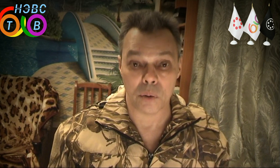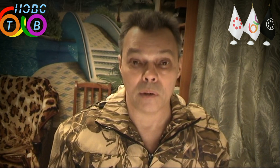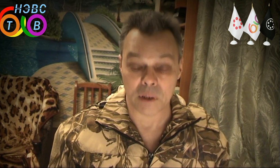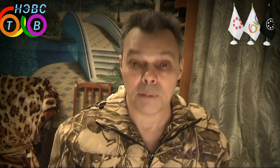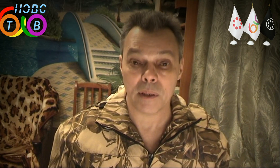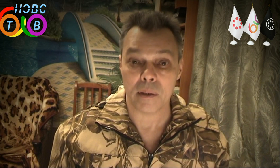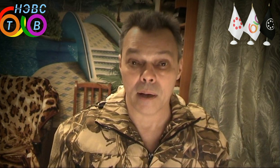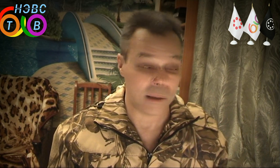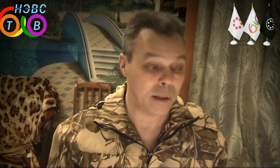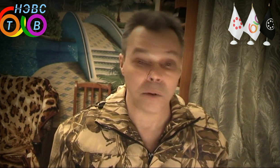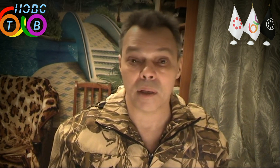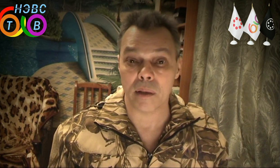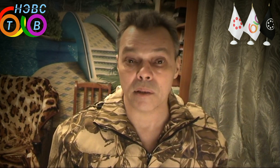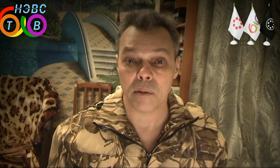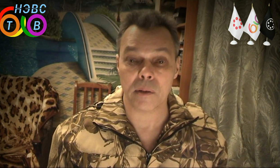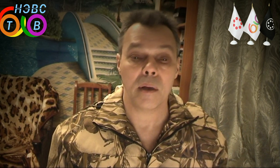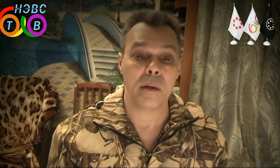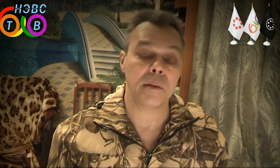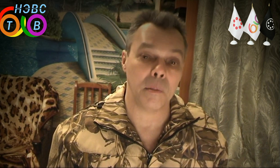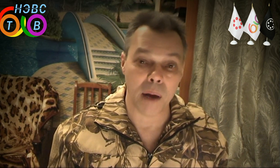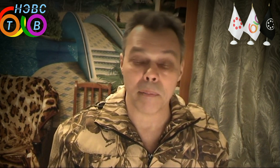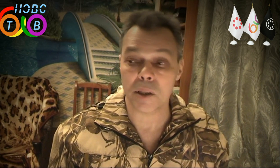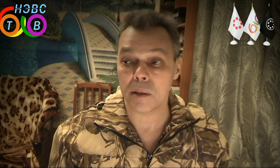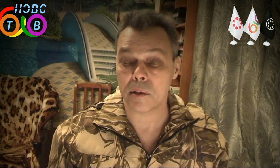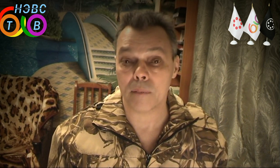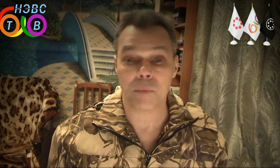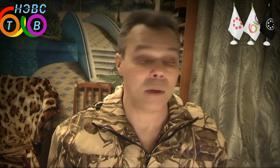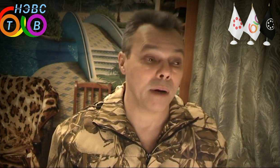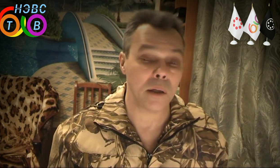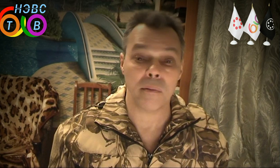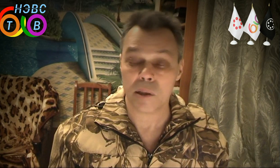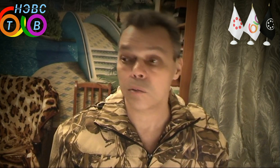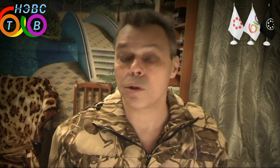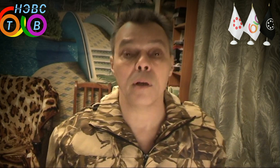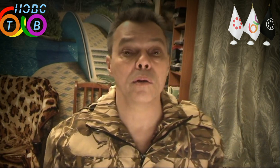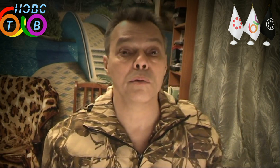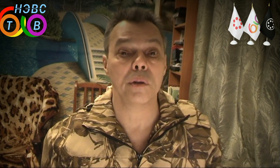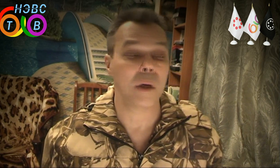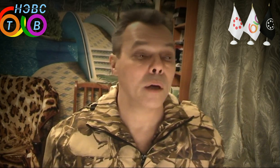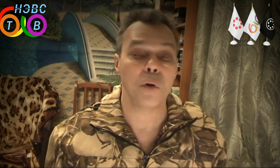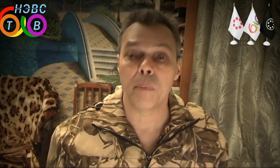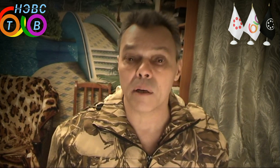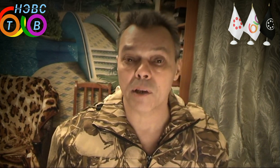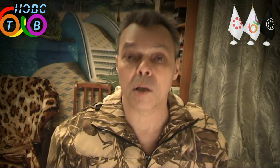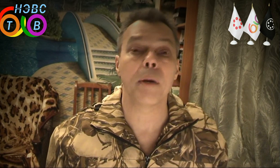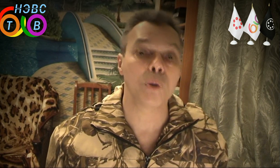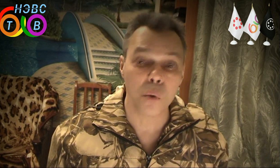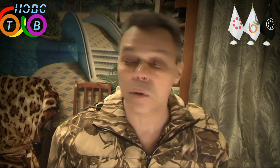это действительно так, если начнете анализировать и себя по жизни, и ваш случай, или случаи любых ваших подруг там,